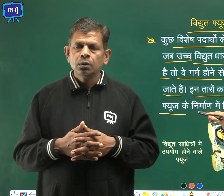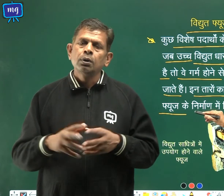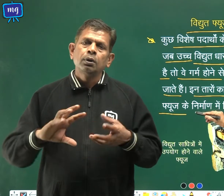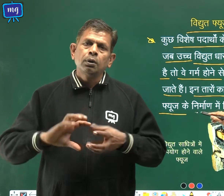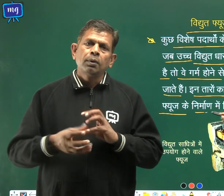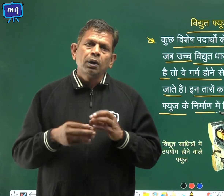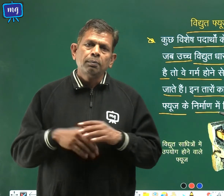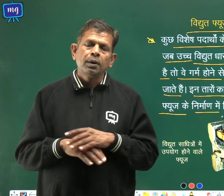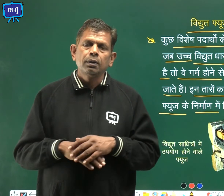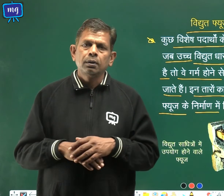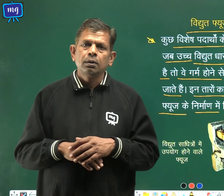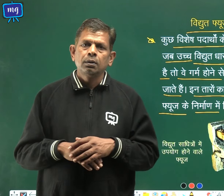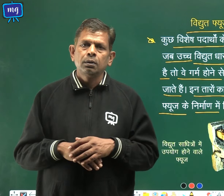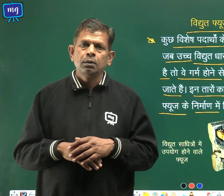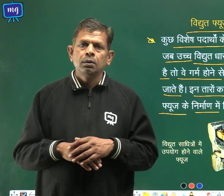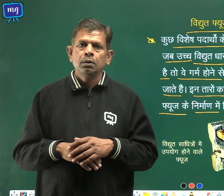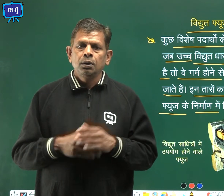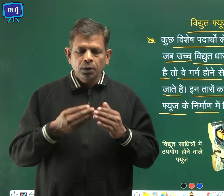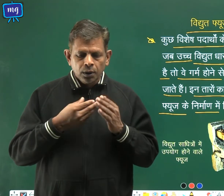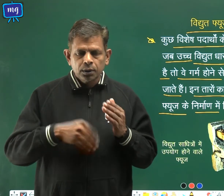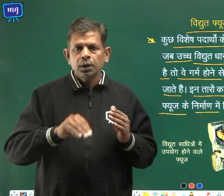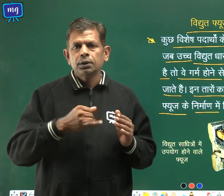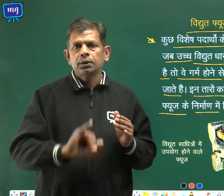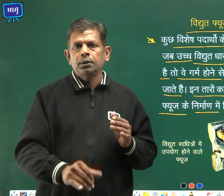निर्माण में किया जाता है।